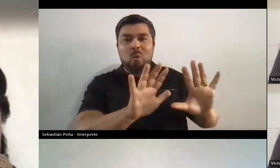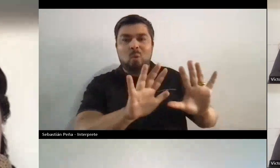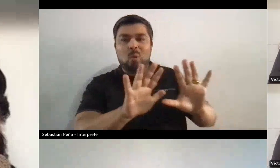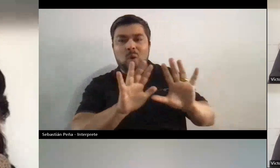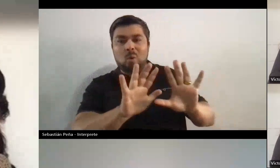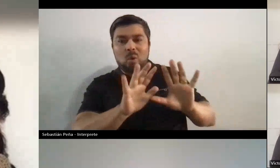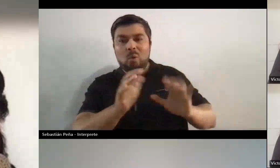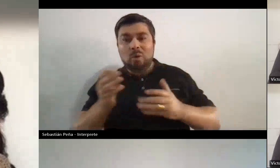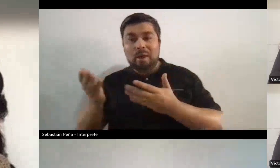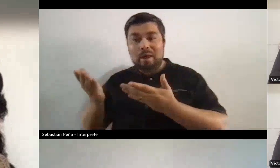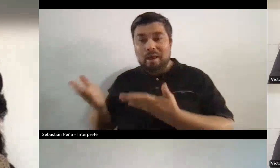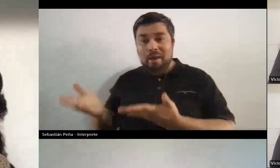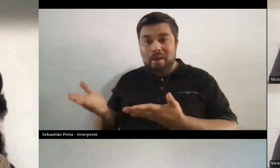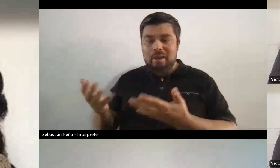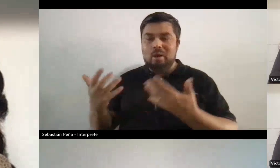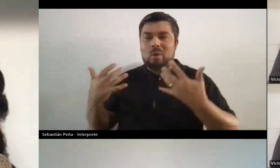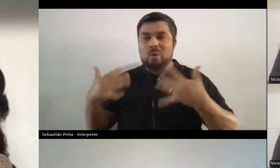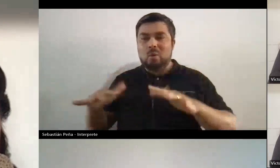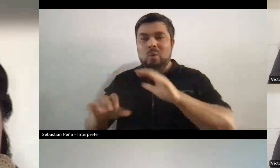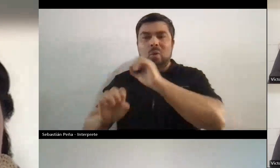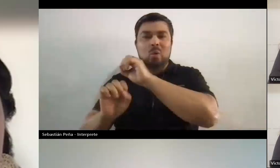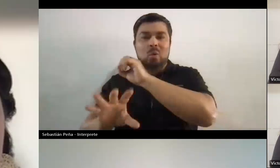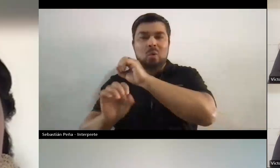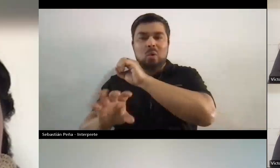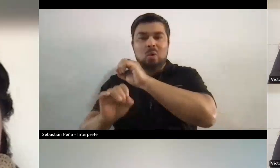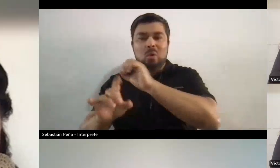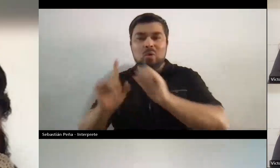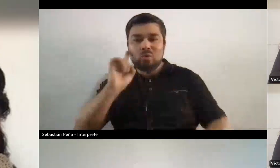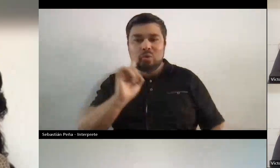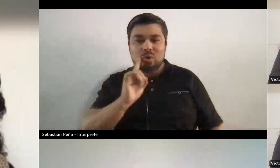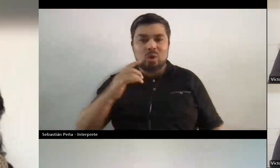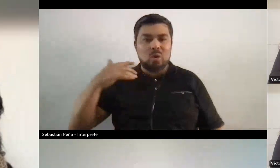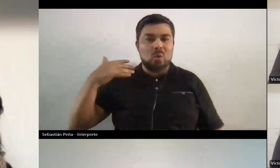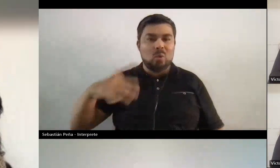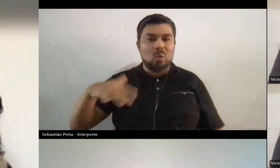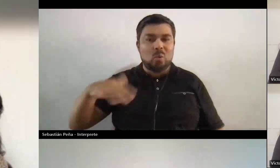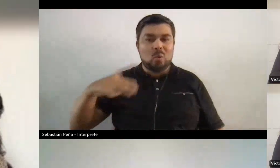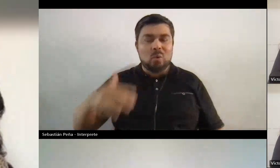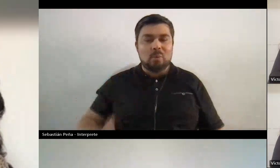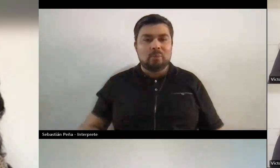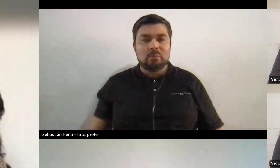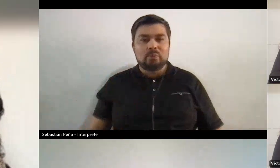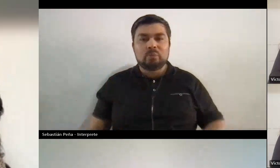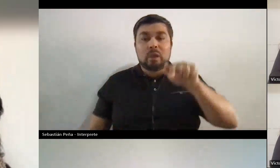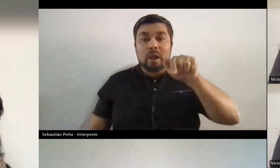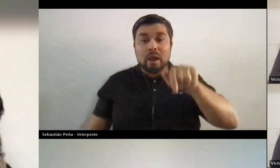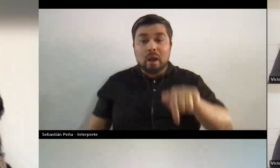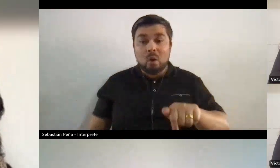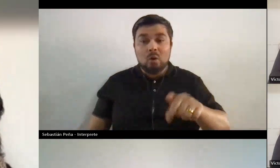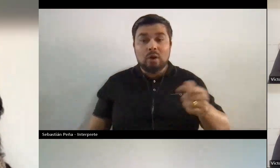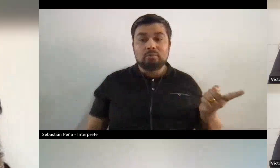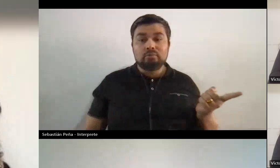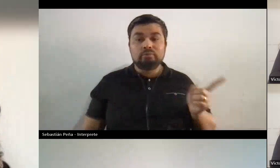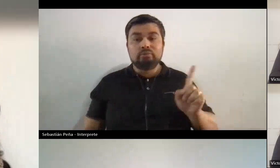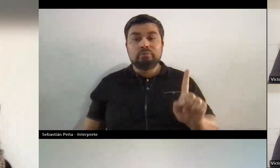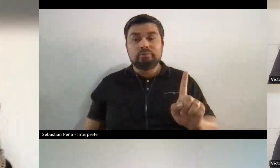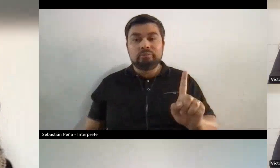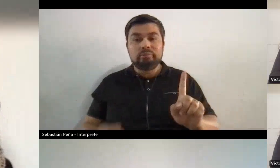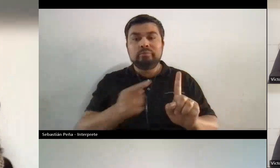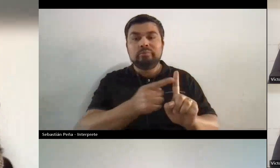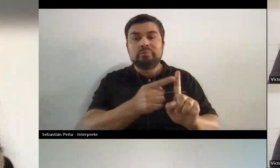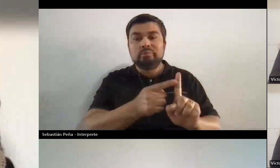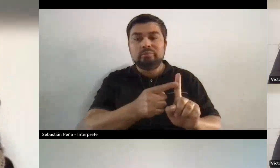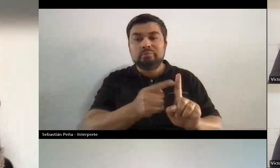educadoras sordas. Vamos ahora a ver, ¿no es cierto?, qué nos puede compartir